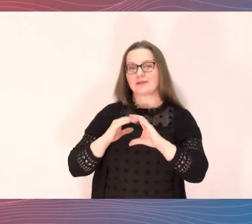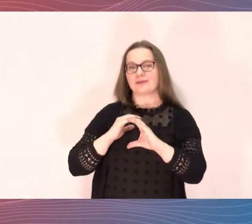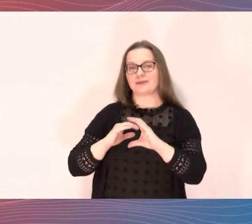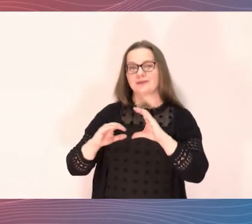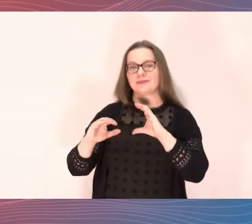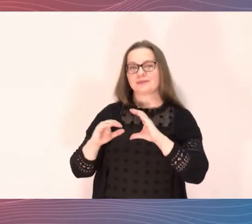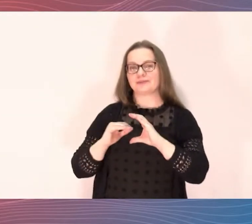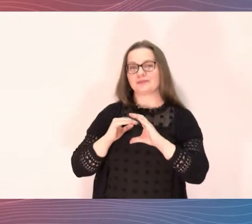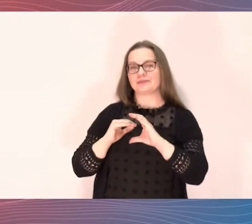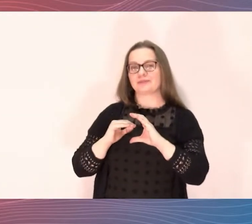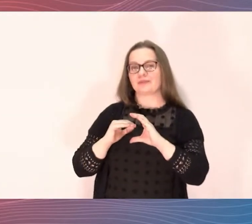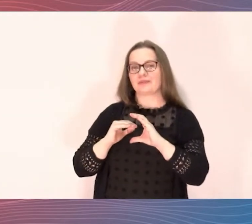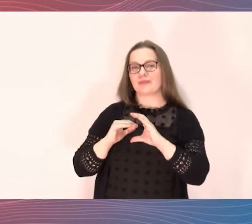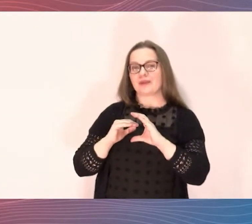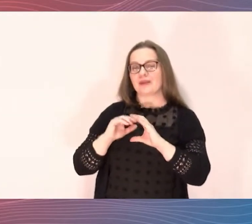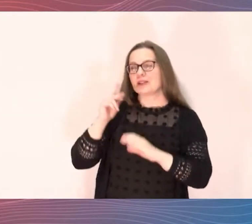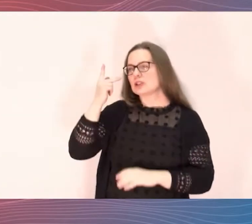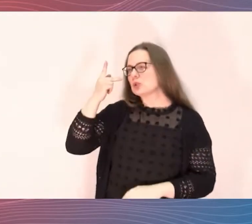Senhor.